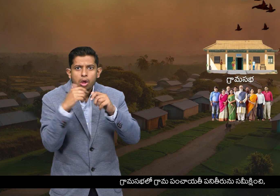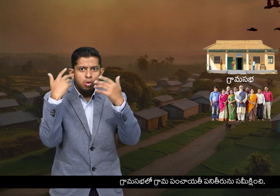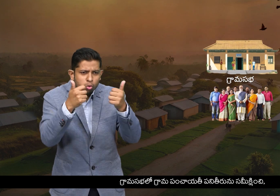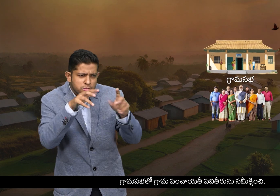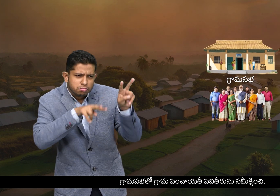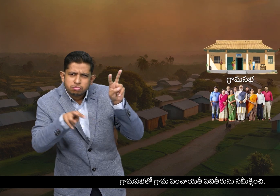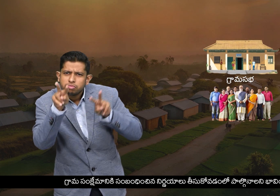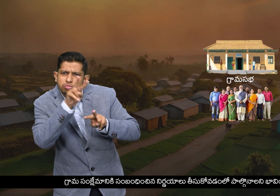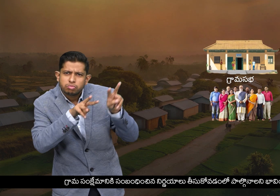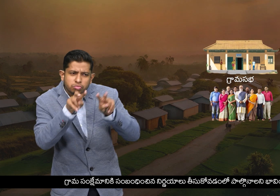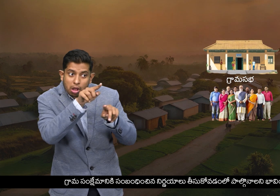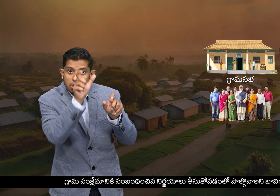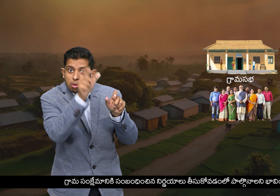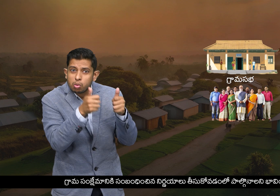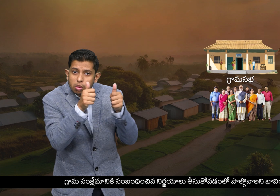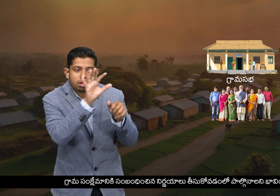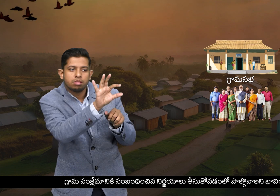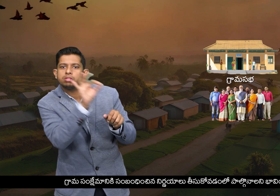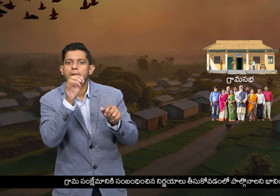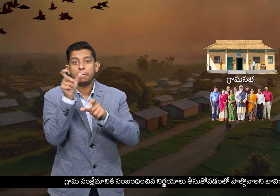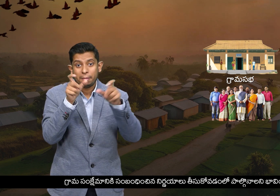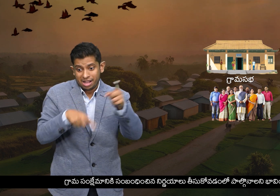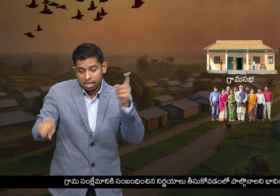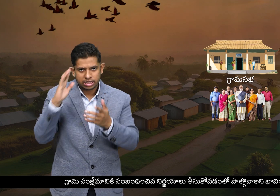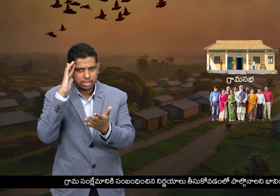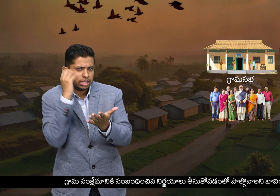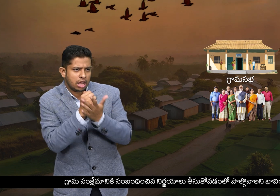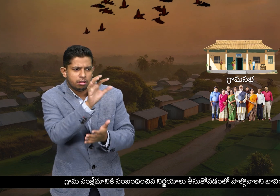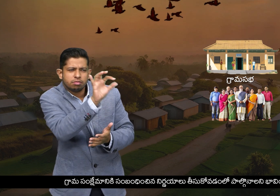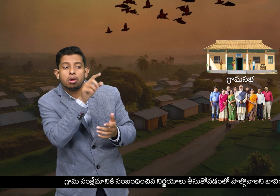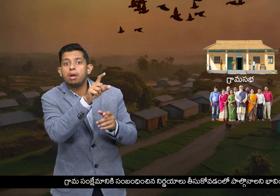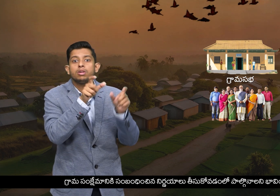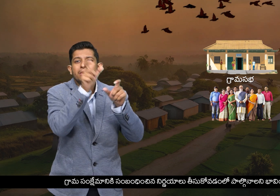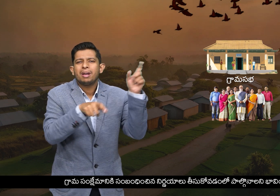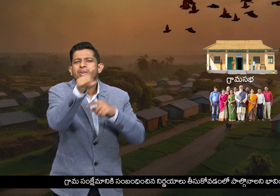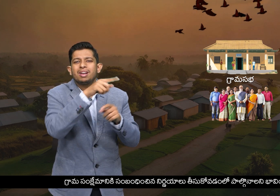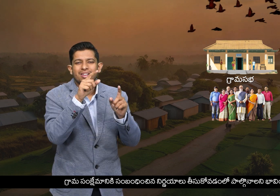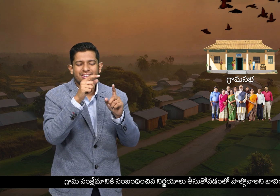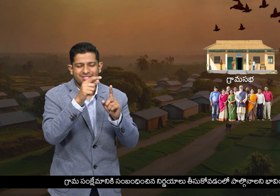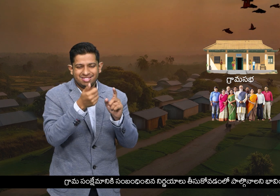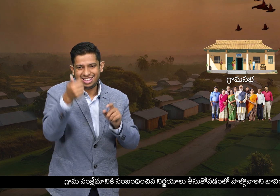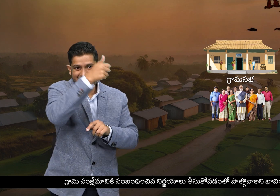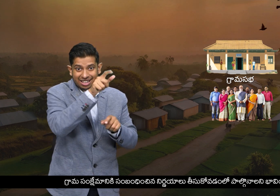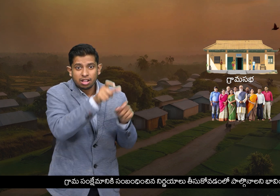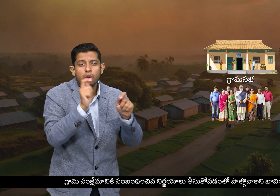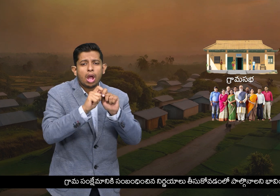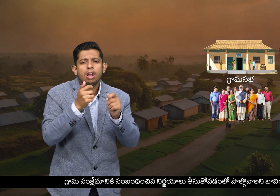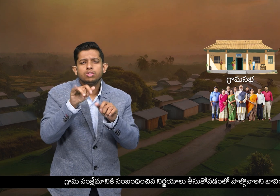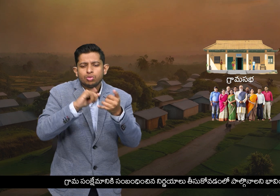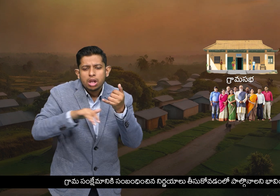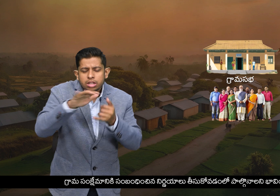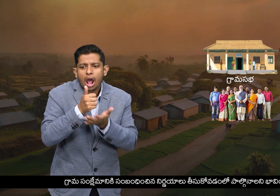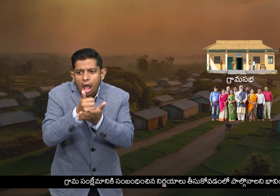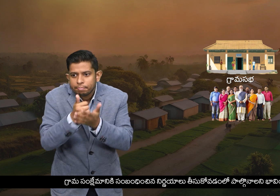పనితీరును సమీక్షించి గ్రామ సంక్షేమానికి సంబంధించిన నిర్ణయాలు తీసుకోవడంలో పాల్గొనాలని